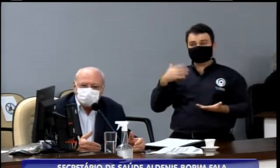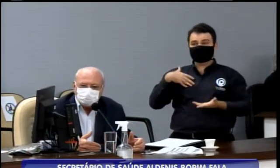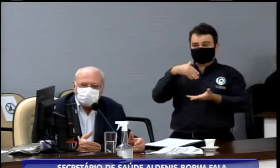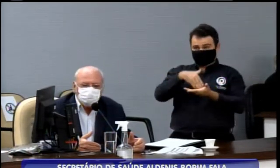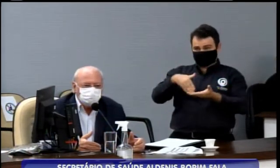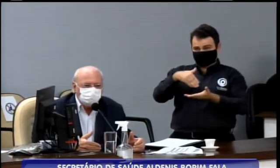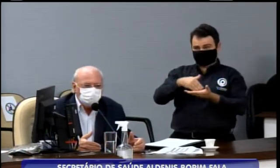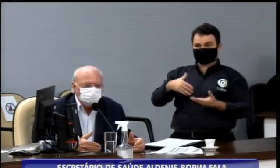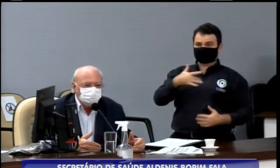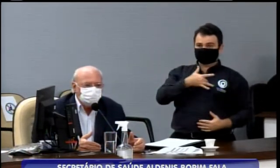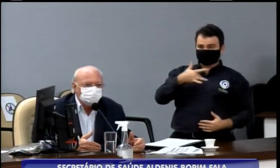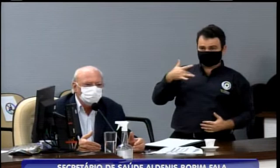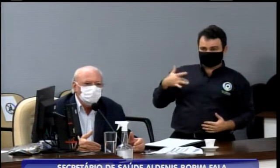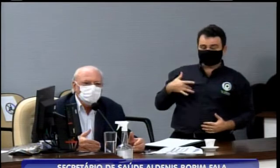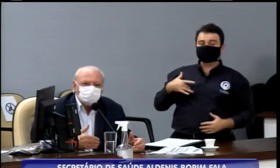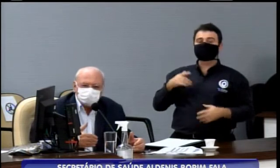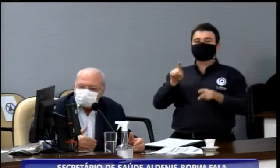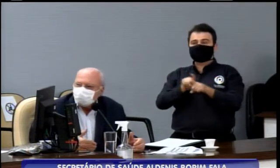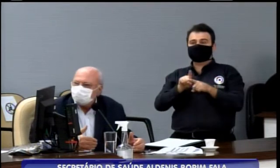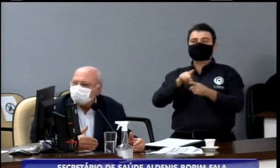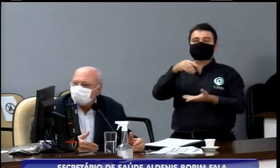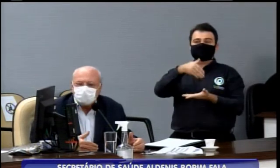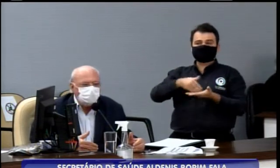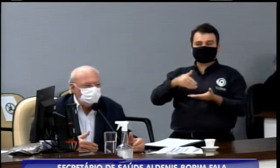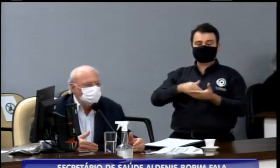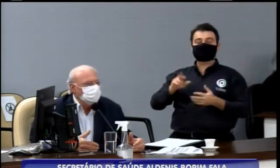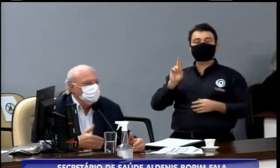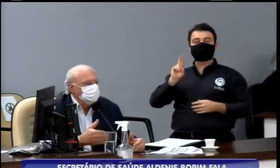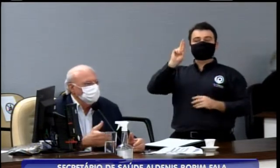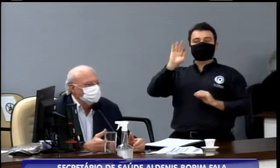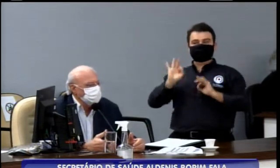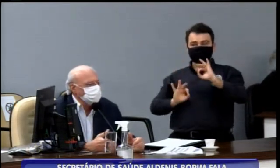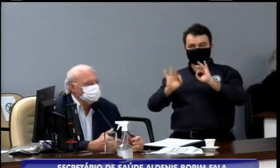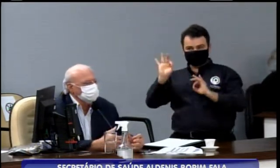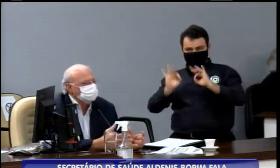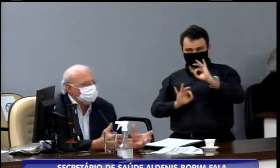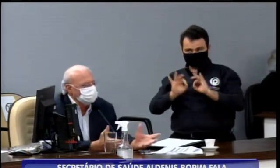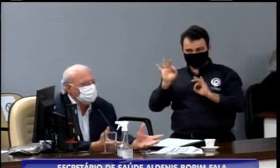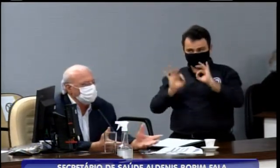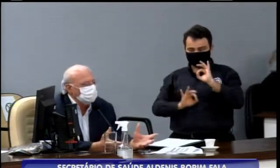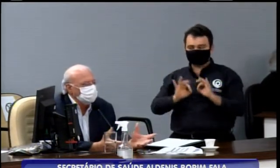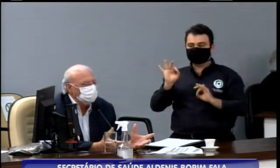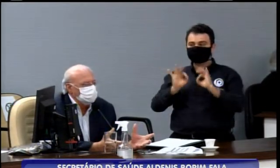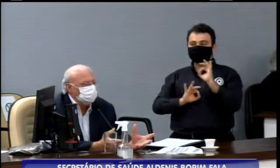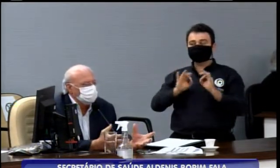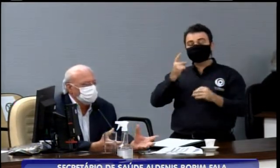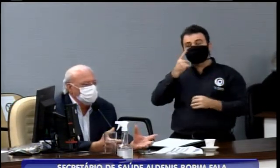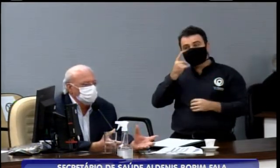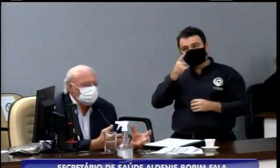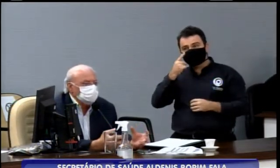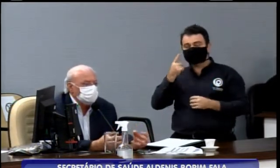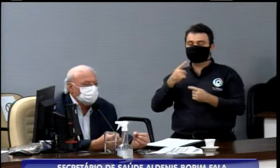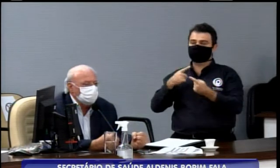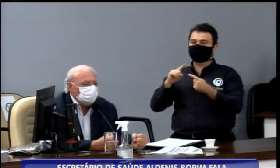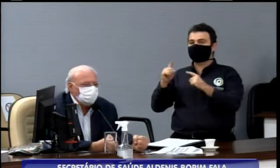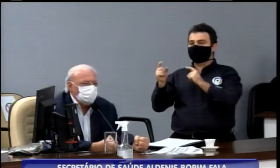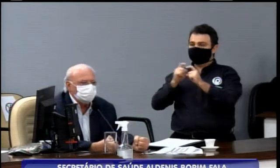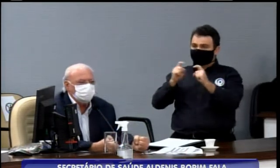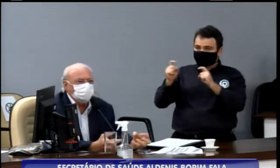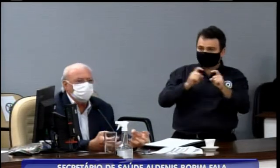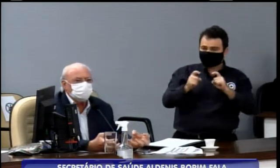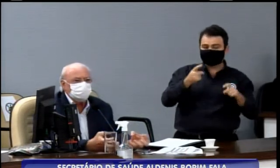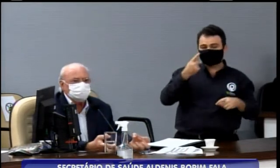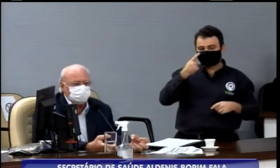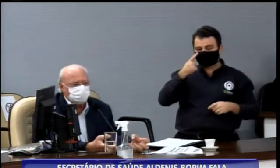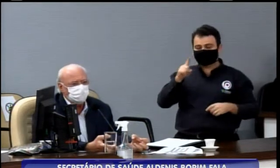do secretário de Planejamento, você pode negar para essas que têm maior problema. Por quê? O grande problema